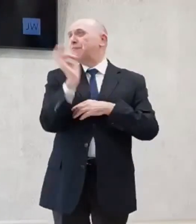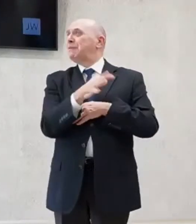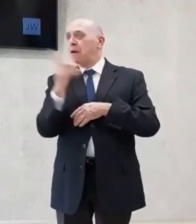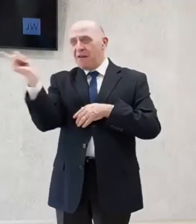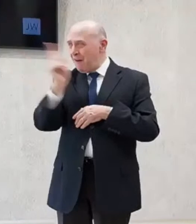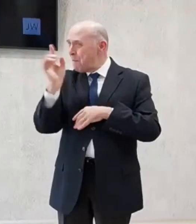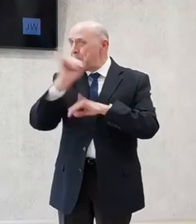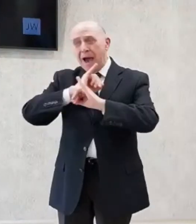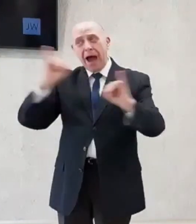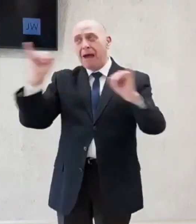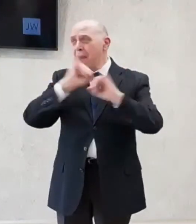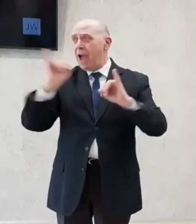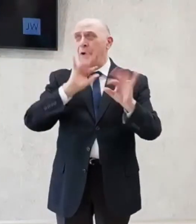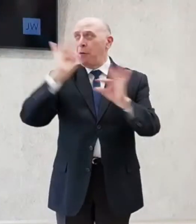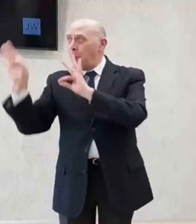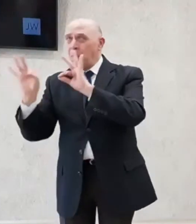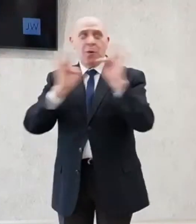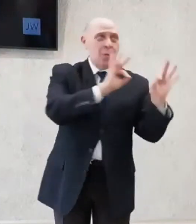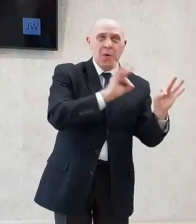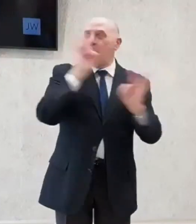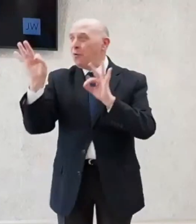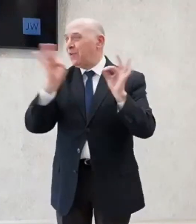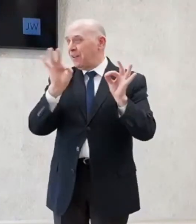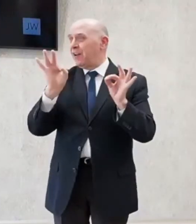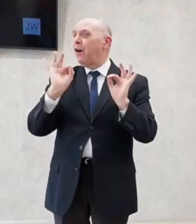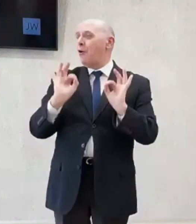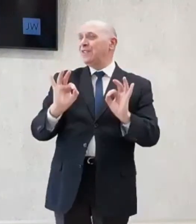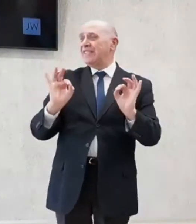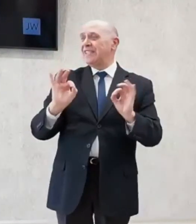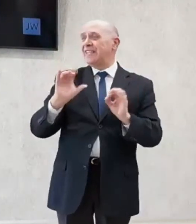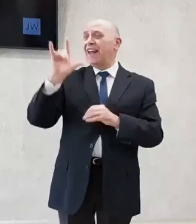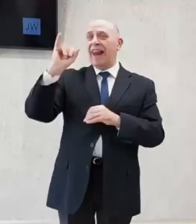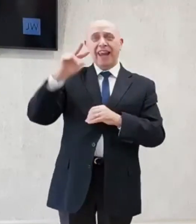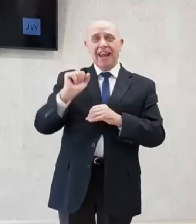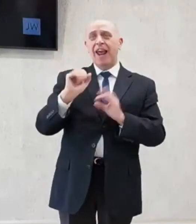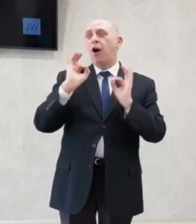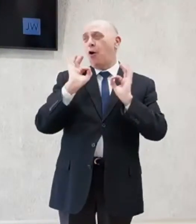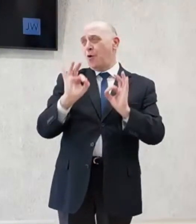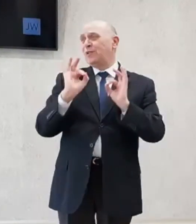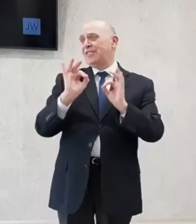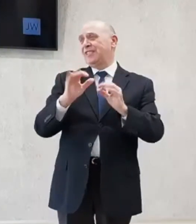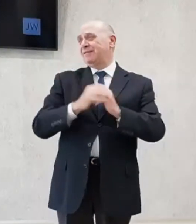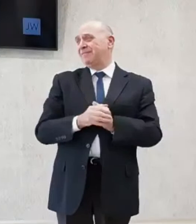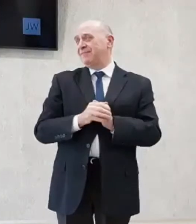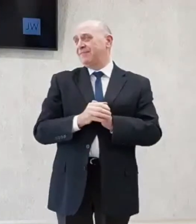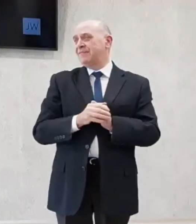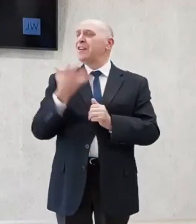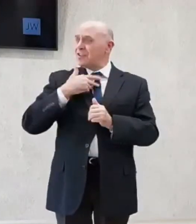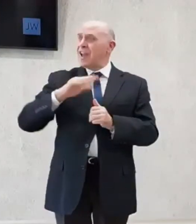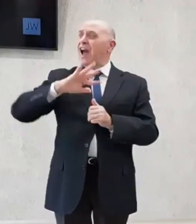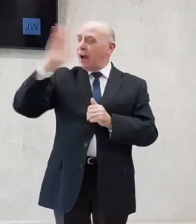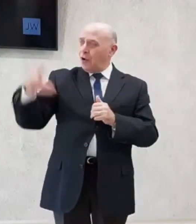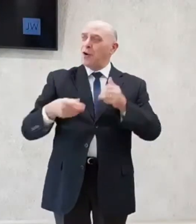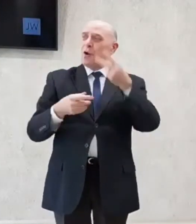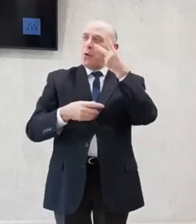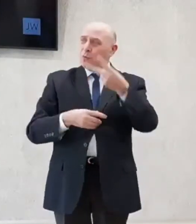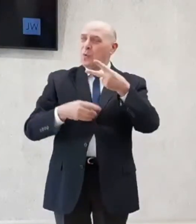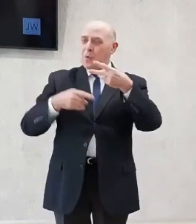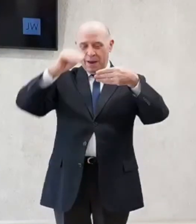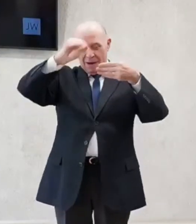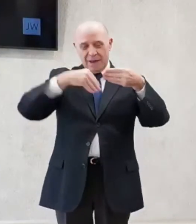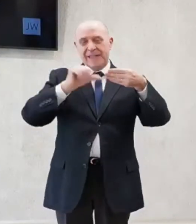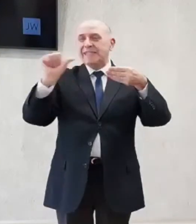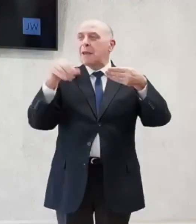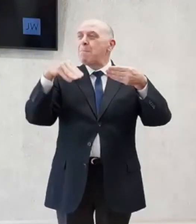ed era così viva riconosciamo questa espressione abbiamo altri due messaggi e vogliamo citare e uno dice